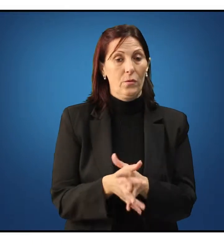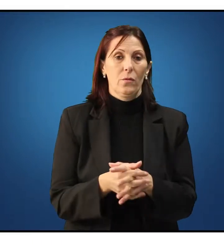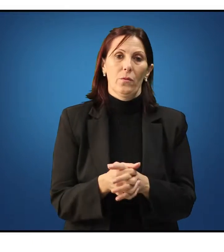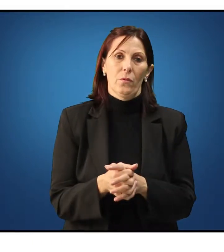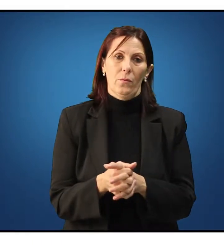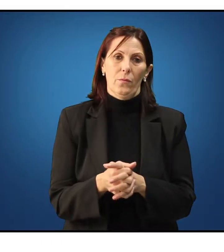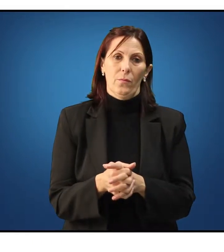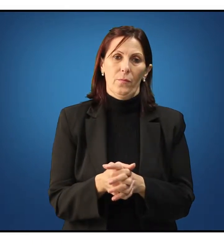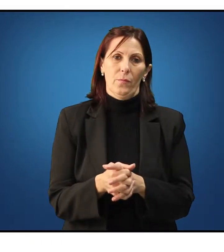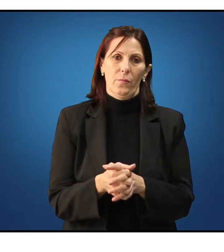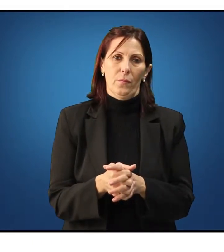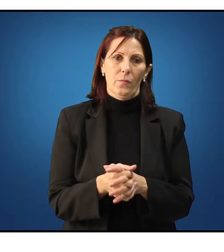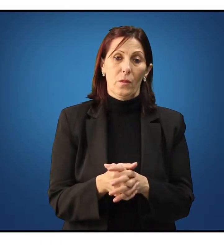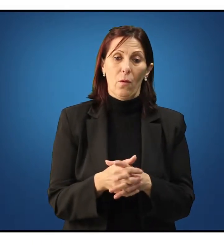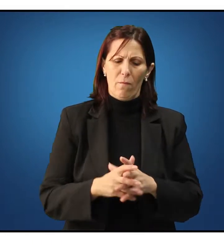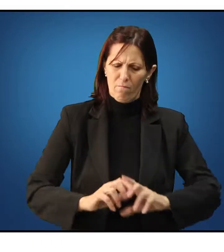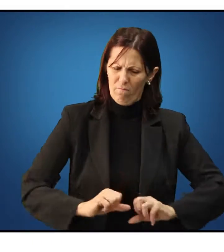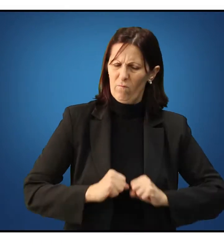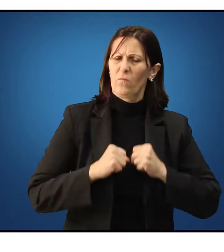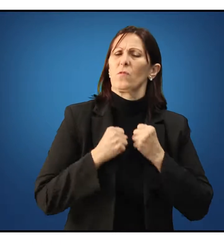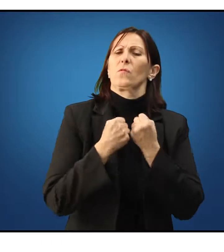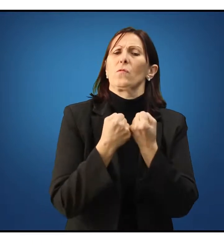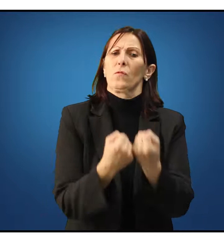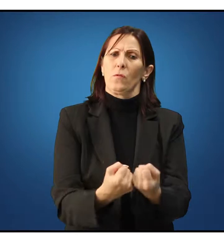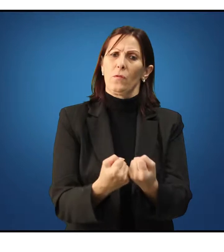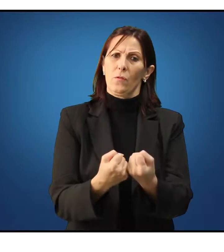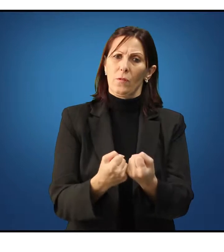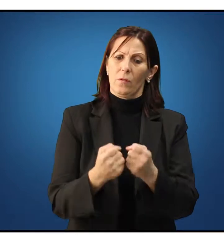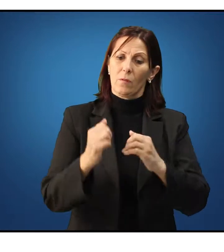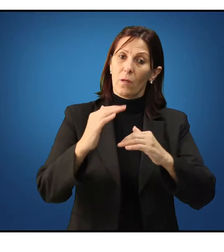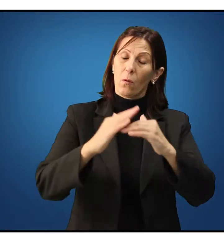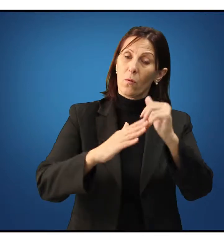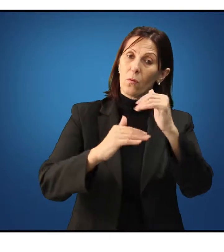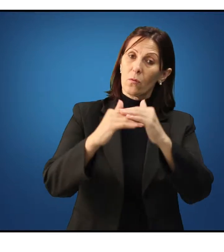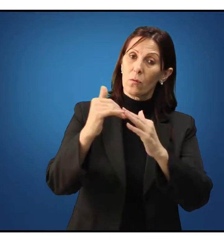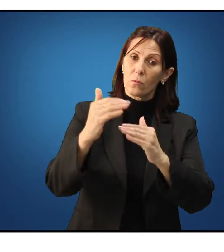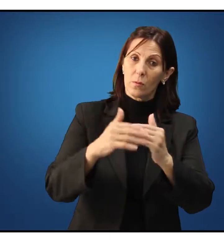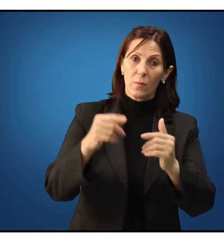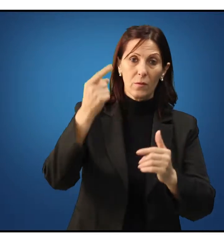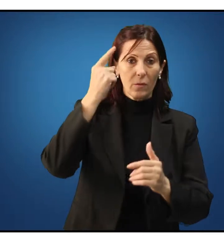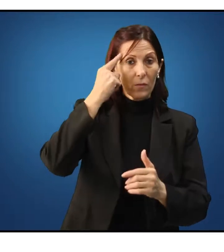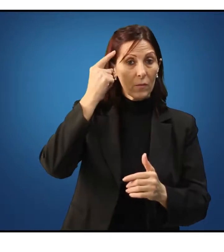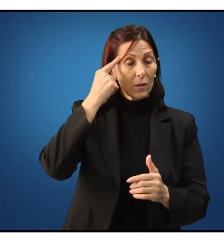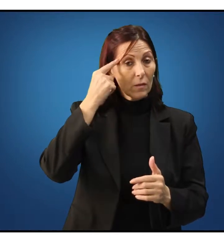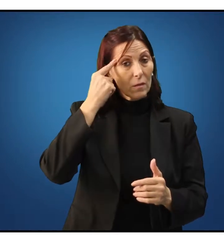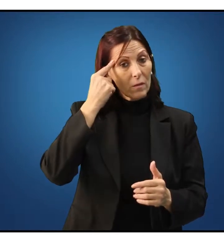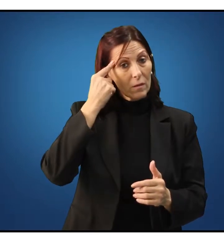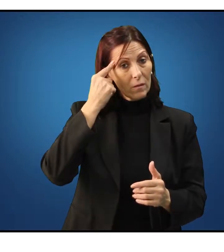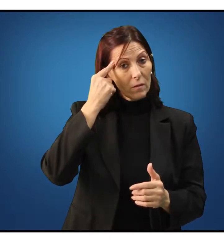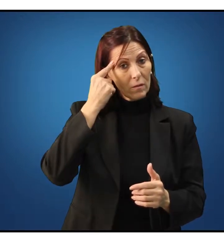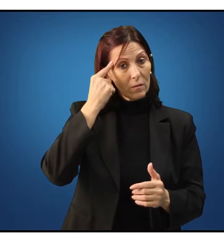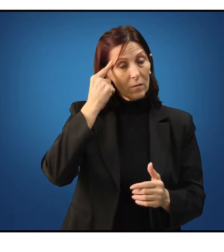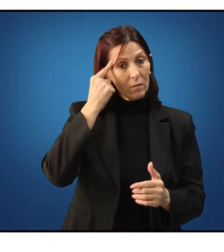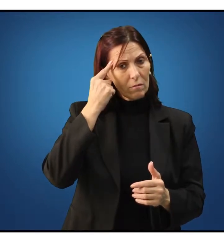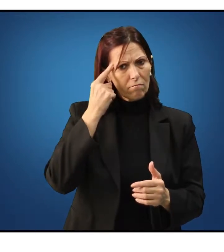é um esforço de construção do pensamento, retomando